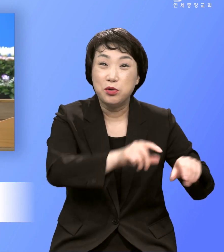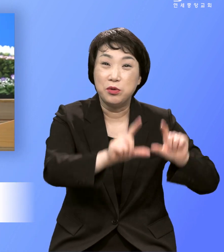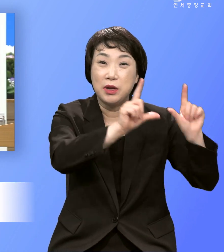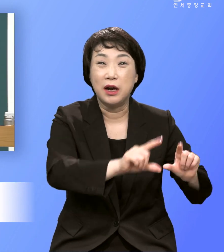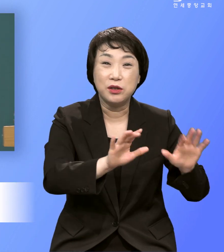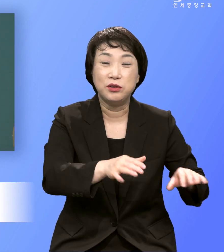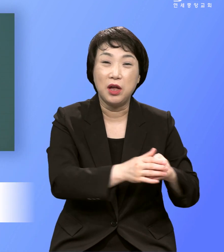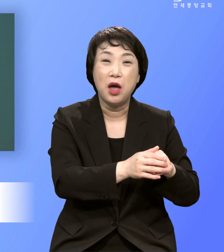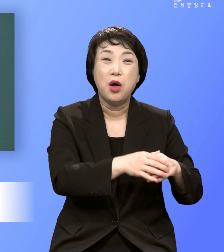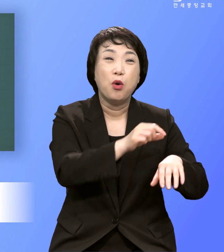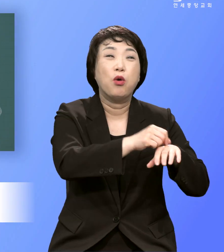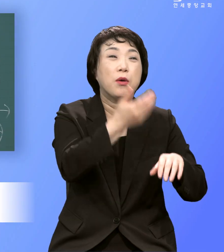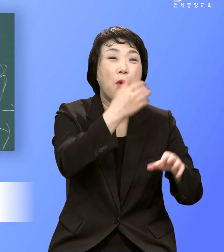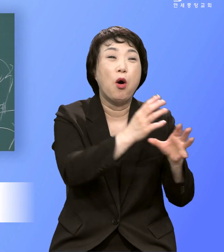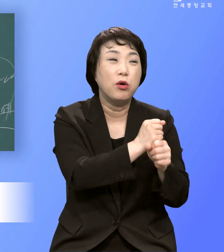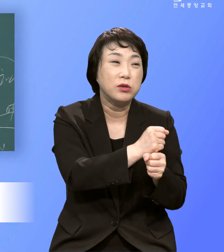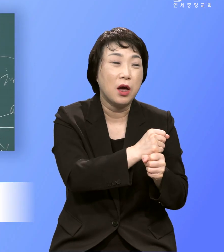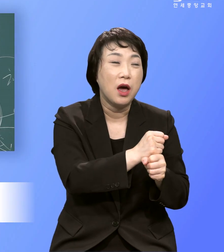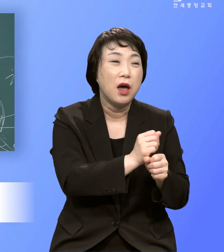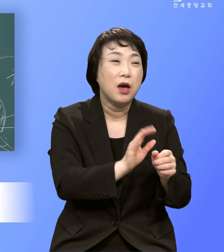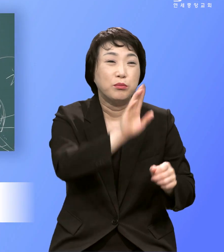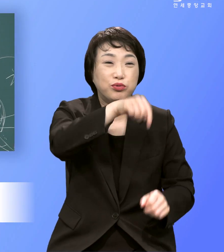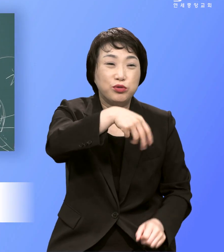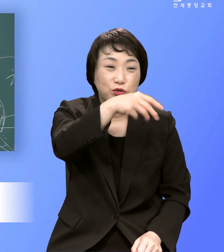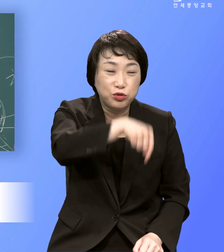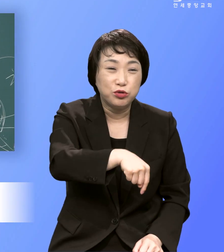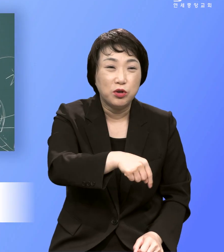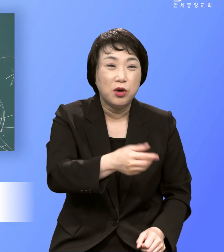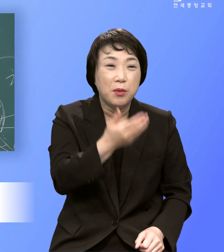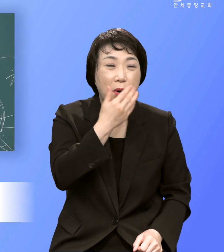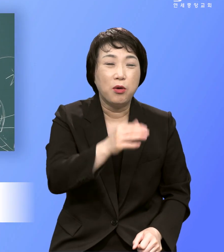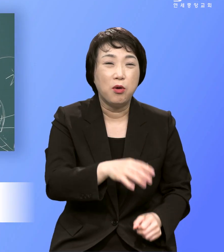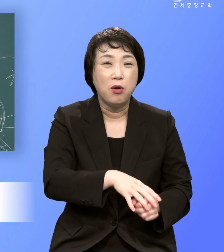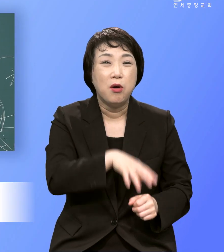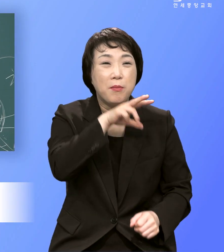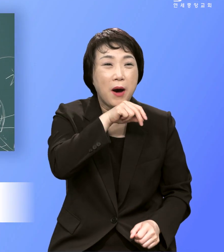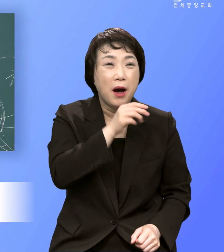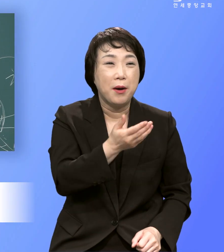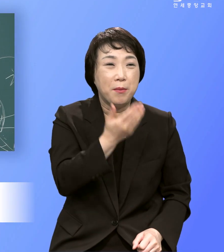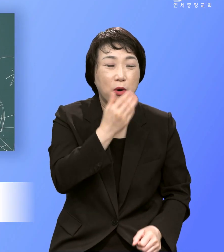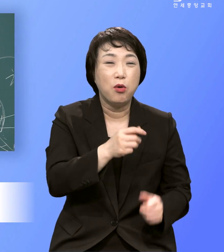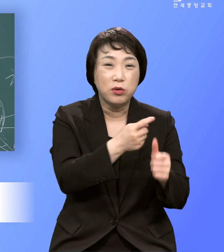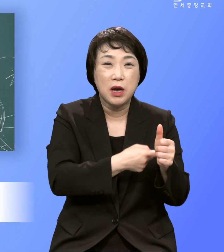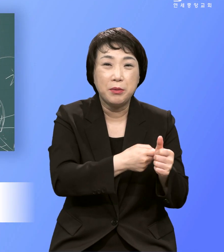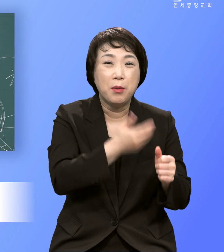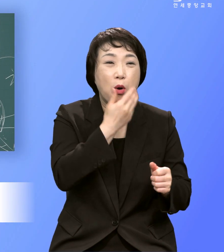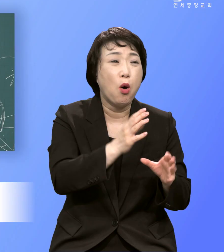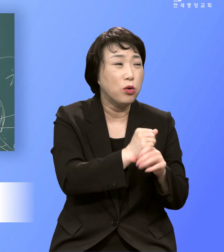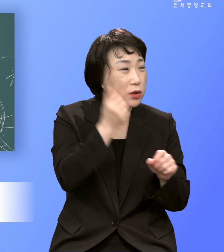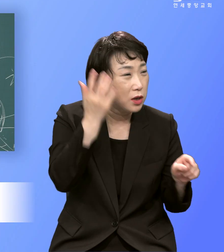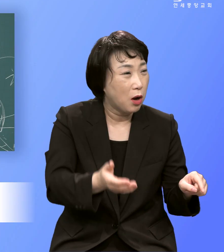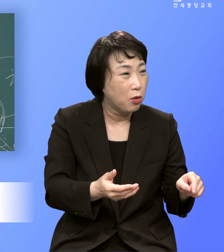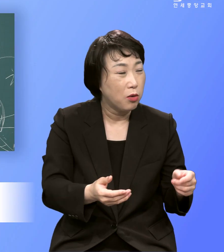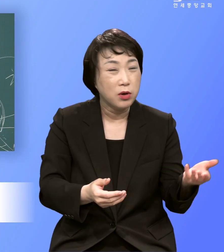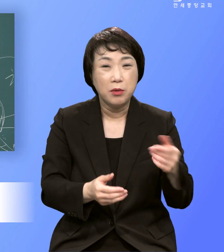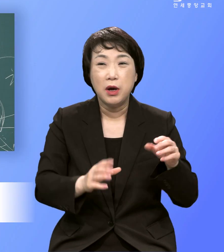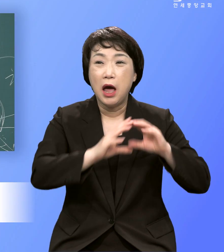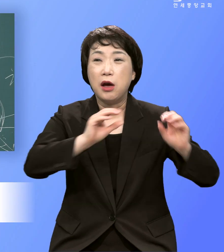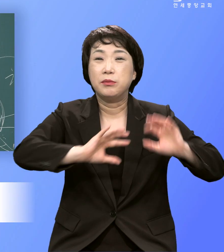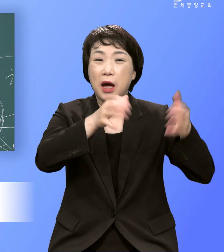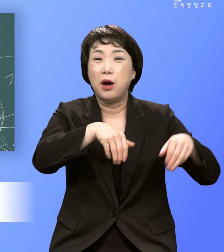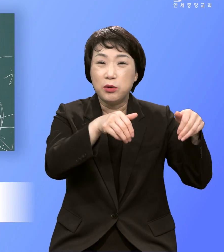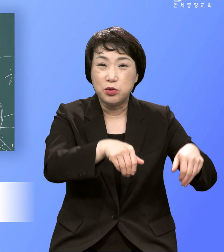고기를 먹고 부추를 먹고 이를 먹고 파를 먹고 애굽에 있을 때 두드려